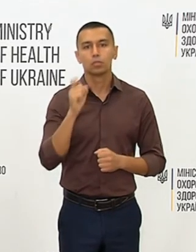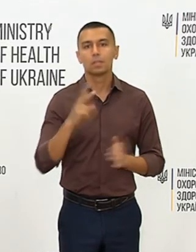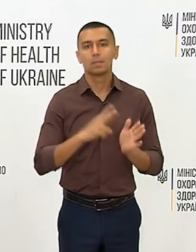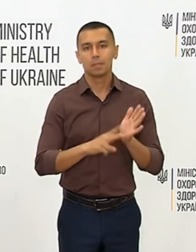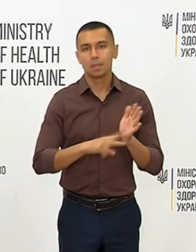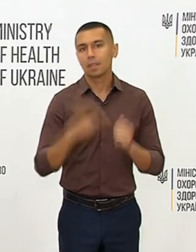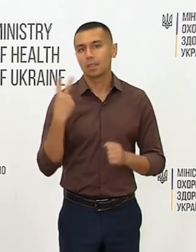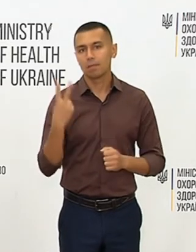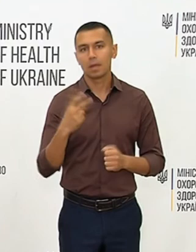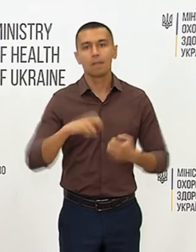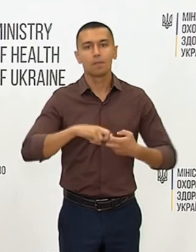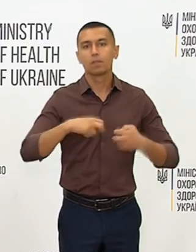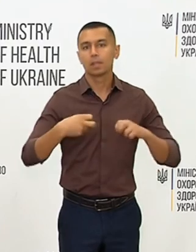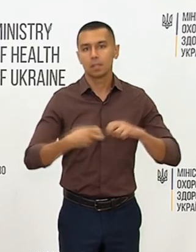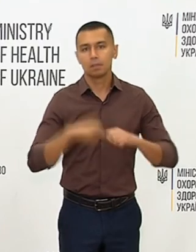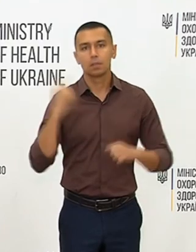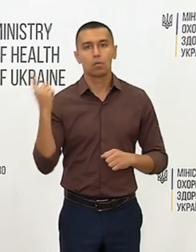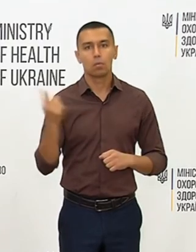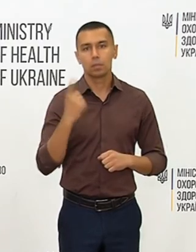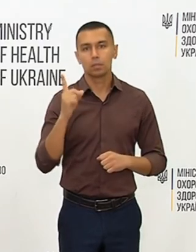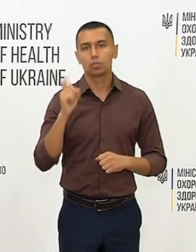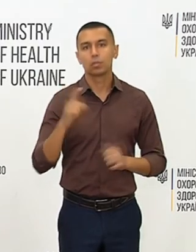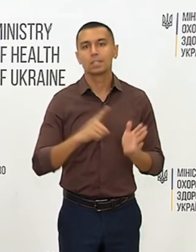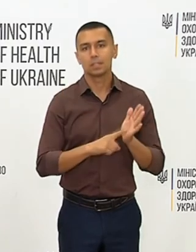області – 172, Івано-Франківській області – 169.